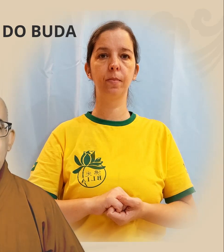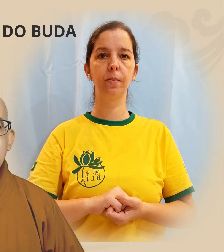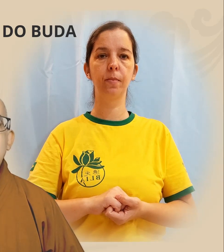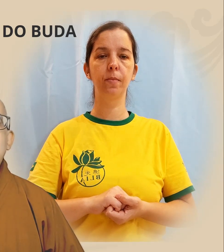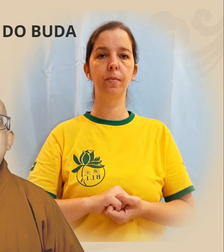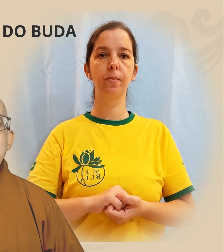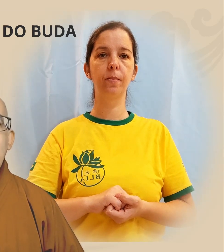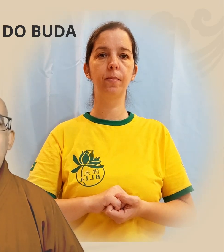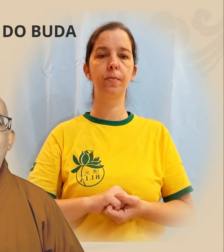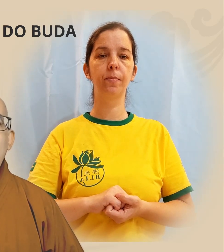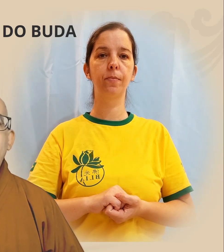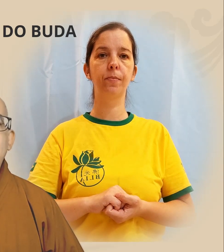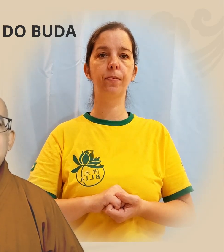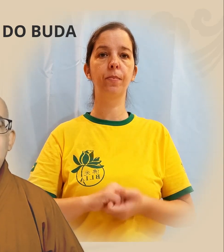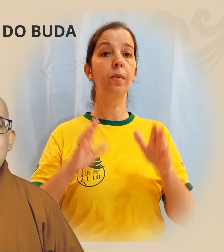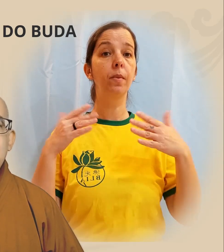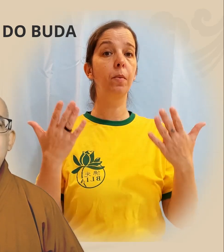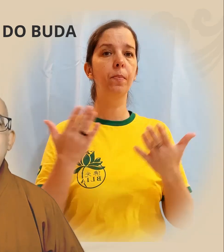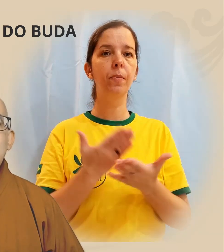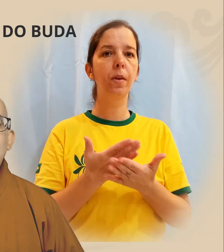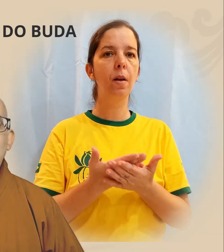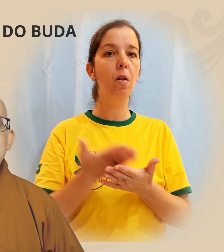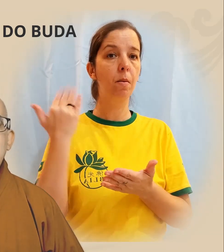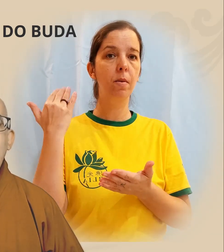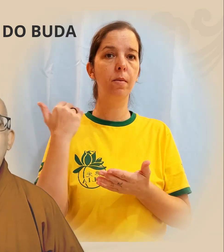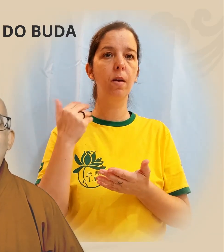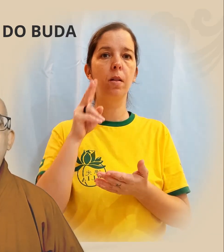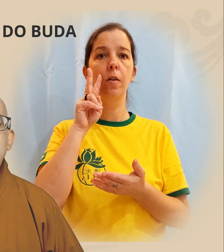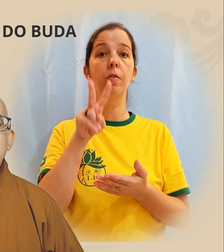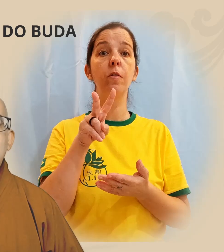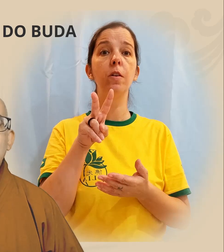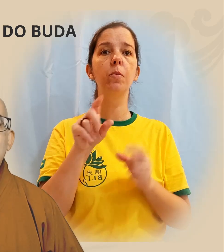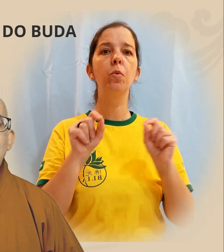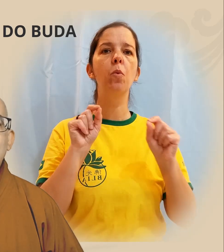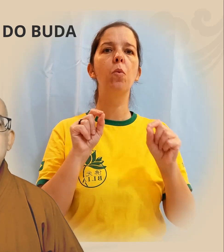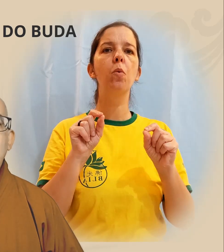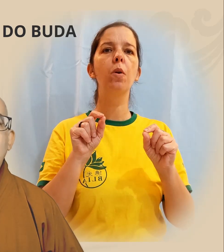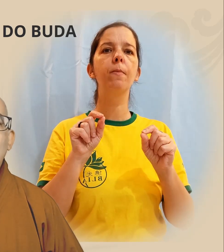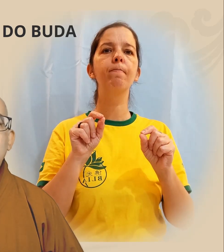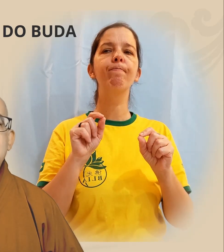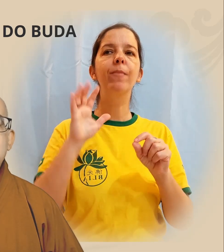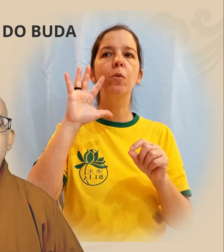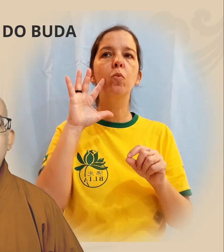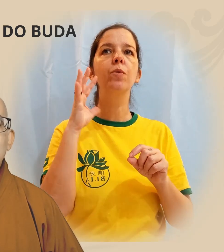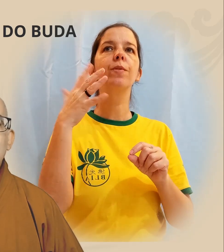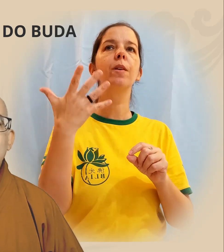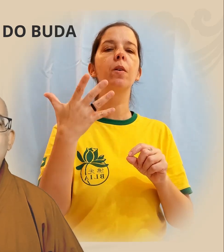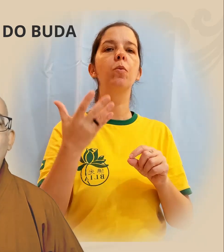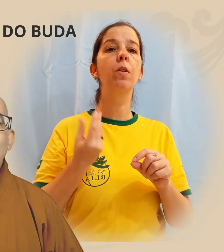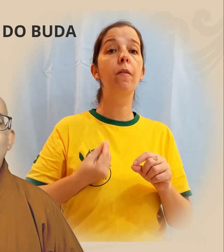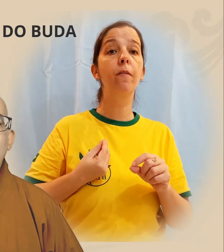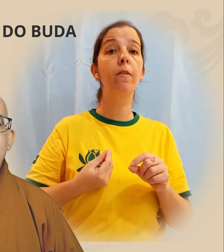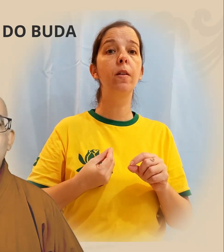Bem, na aula passada, nós acompanhamos os acontecimentos